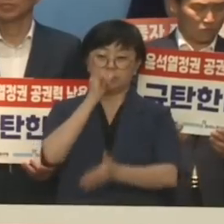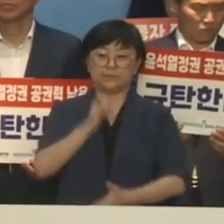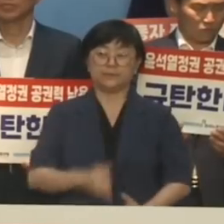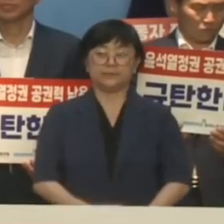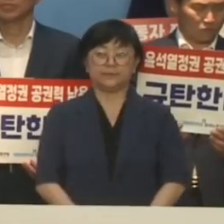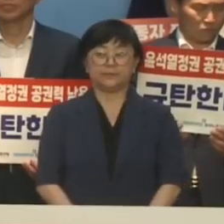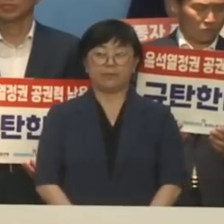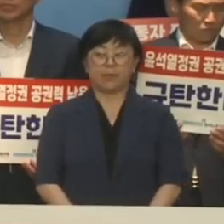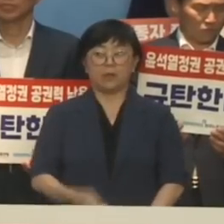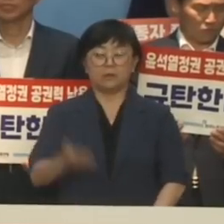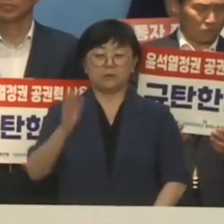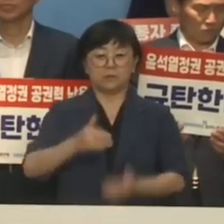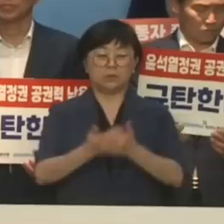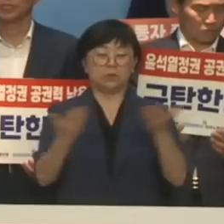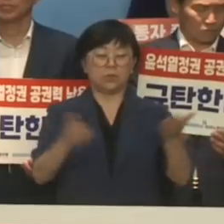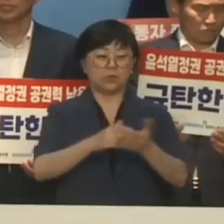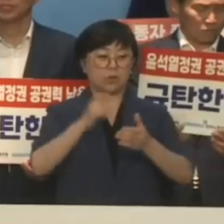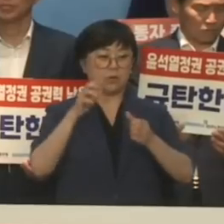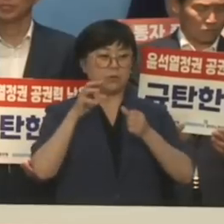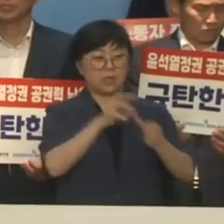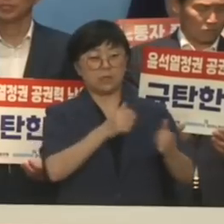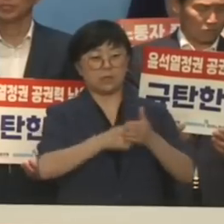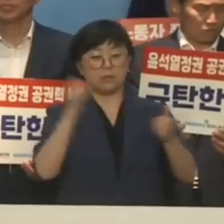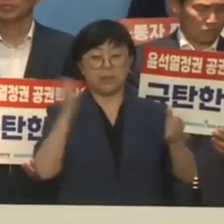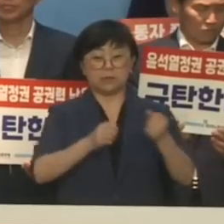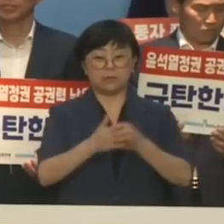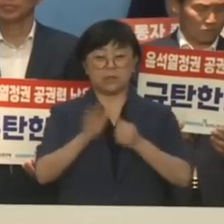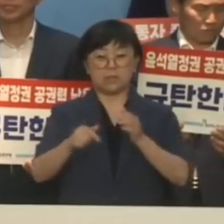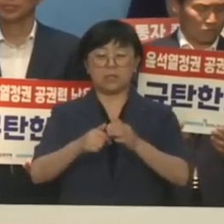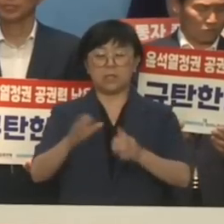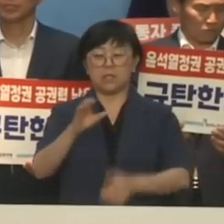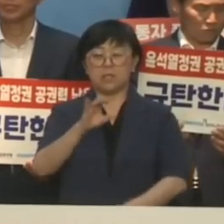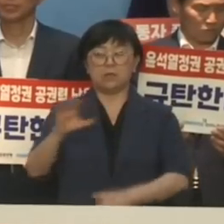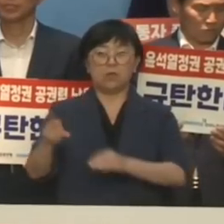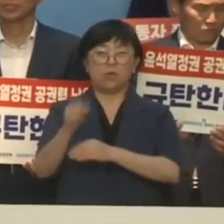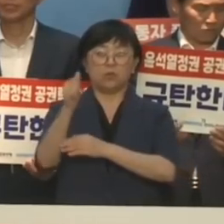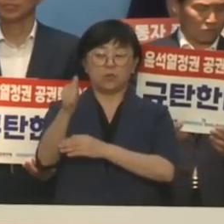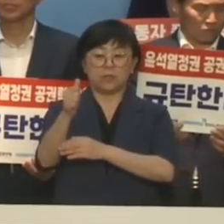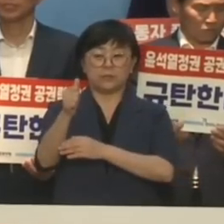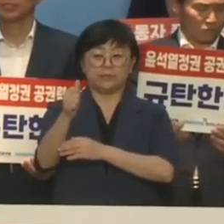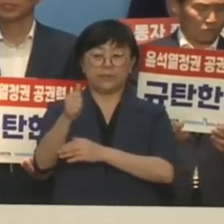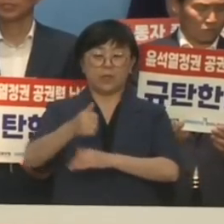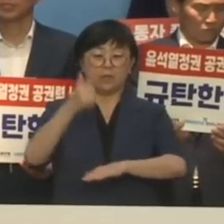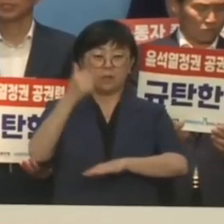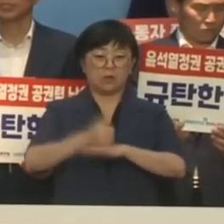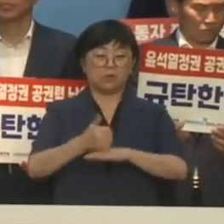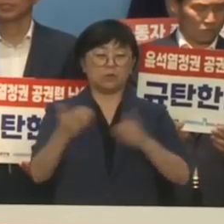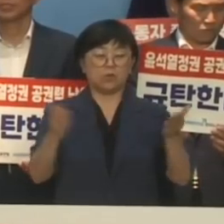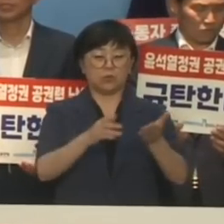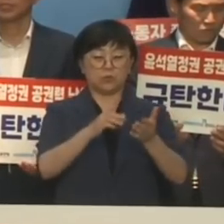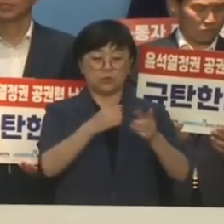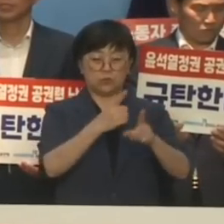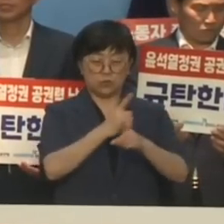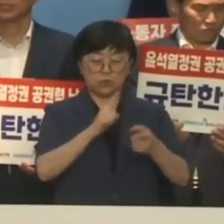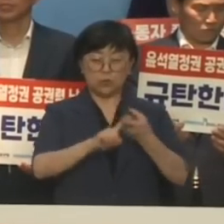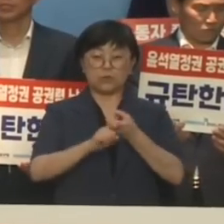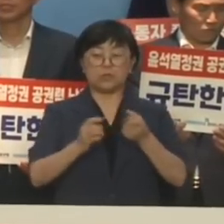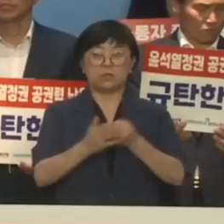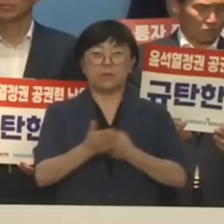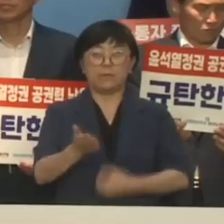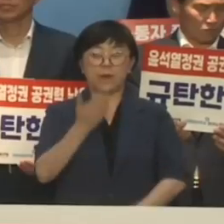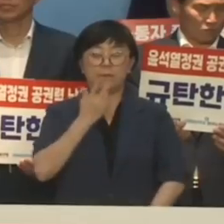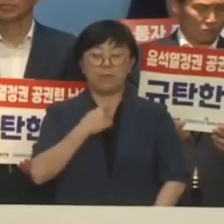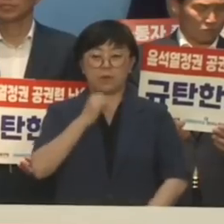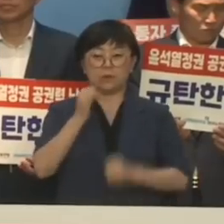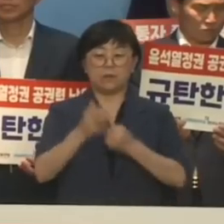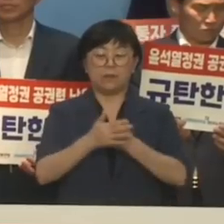이야기했습니다. 그러나 노조 때려잡기에만 몰두해 있는 이정식 고용노동부 장관은 결국 노총 시절 한솥밥을